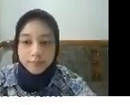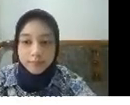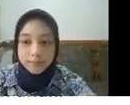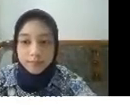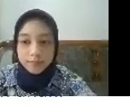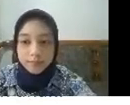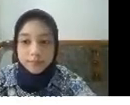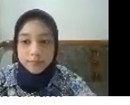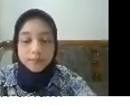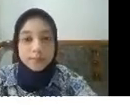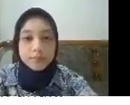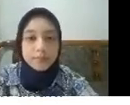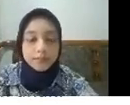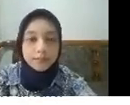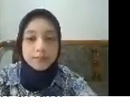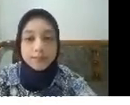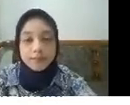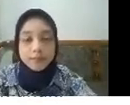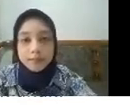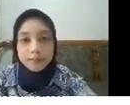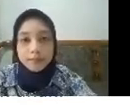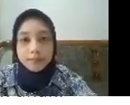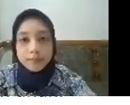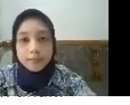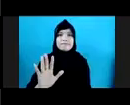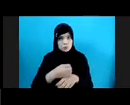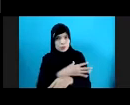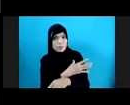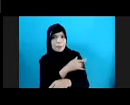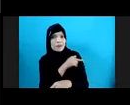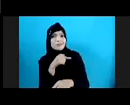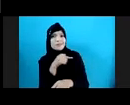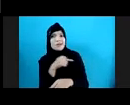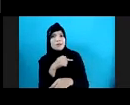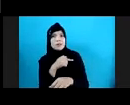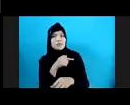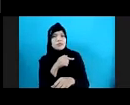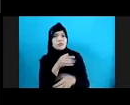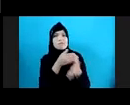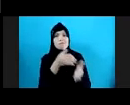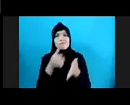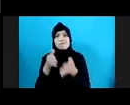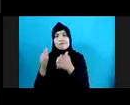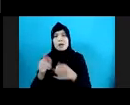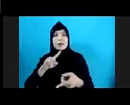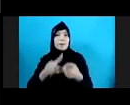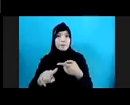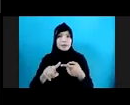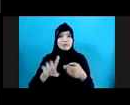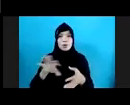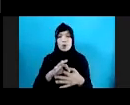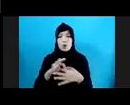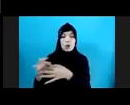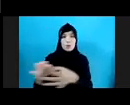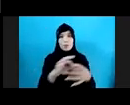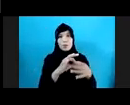now Jadi pandemi Betul Membawa Dampak negatif Multi aspek Kepada anak Tetapi dengan Kolaborasi Berbagai